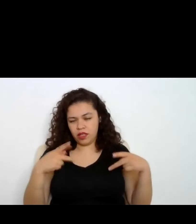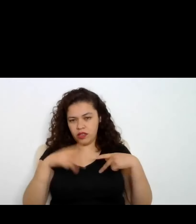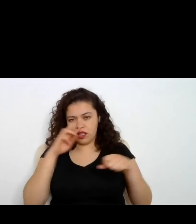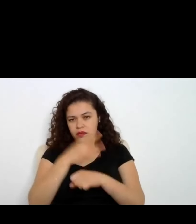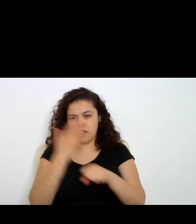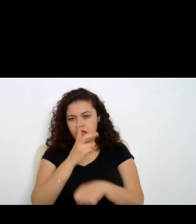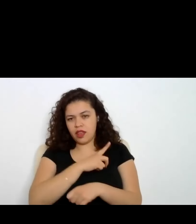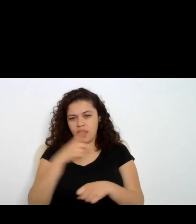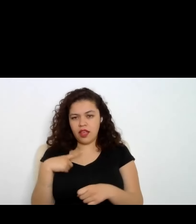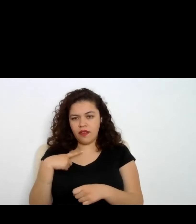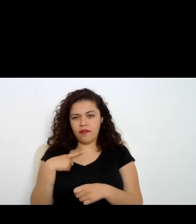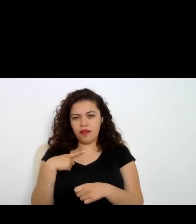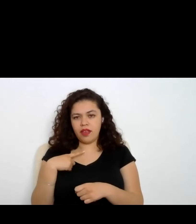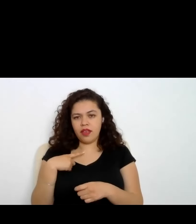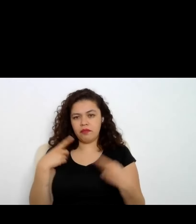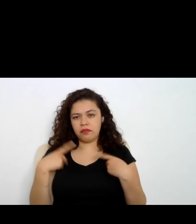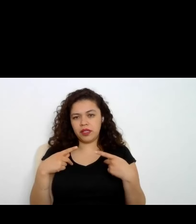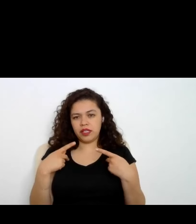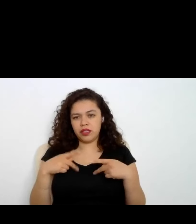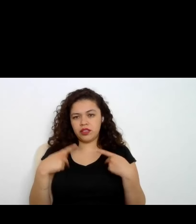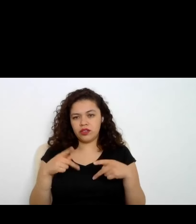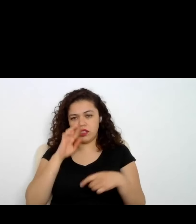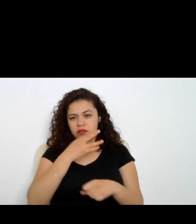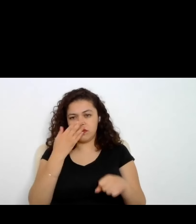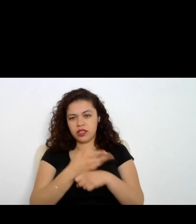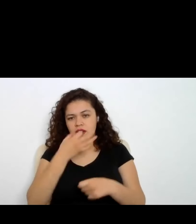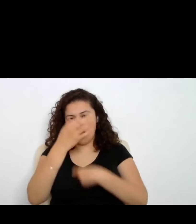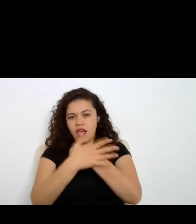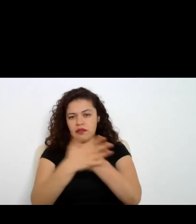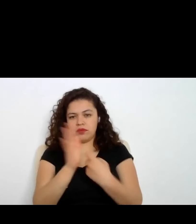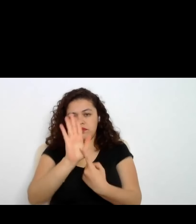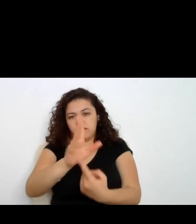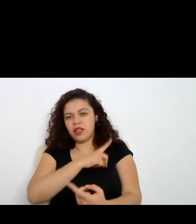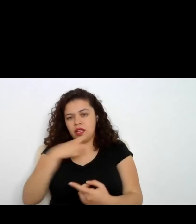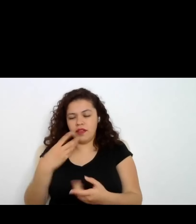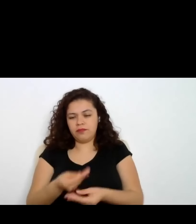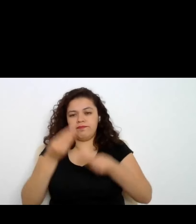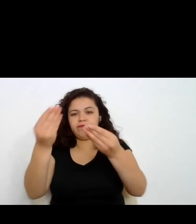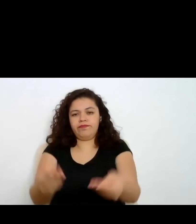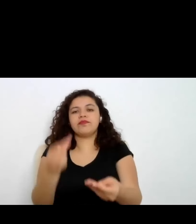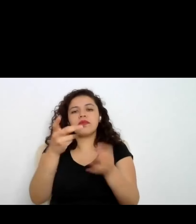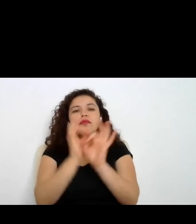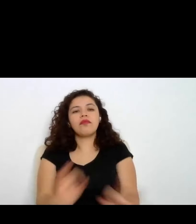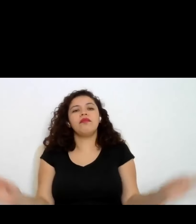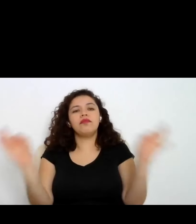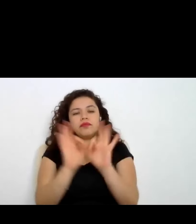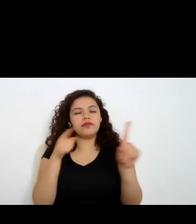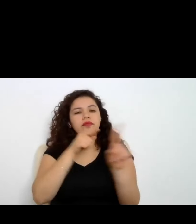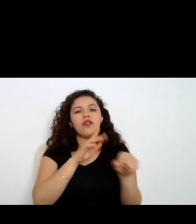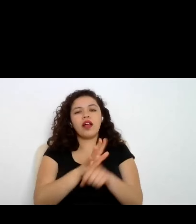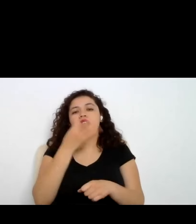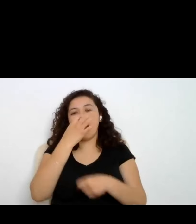poner a disposición del titular el aviso de privacidad. Entonces, lo importante aquí o la conclusión de esto es los avisos